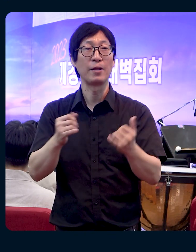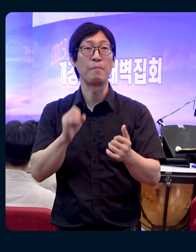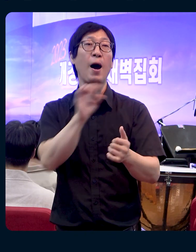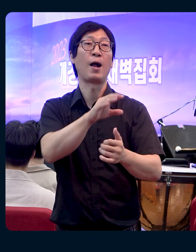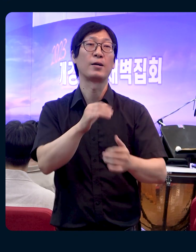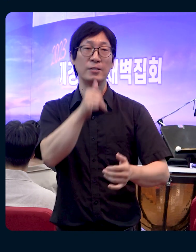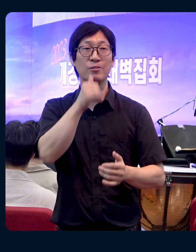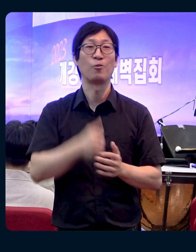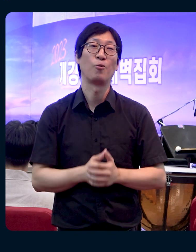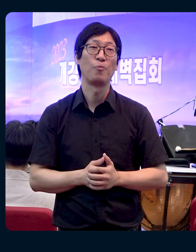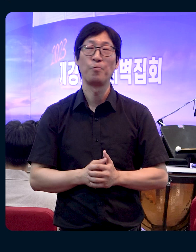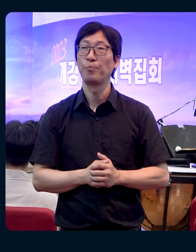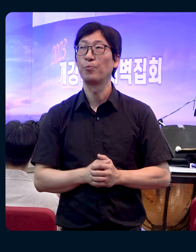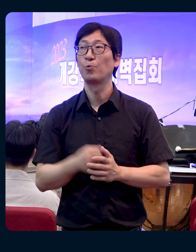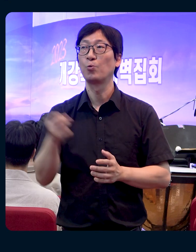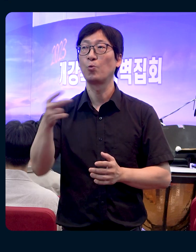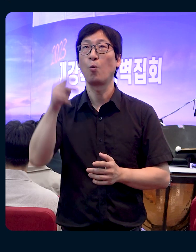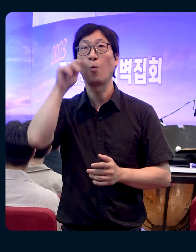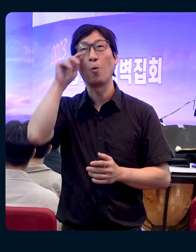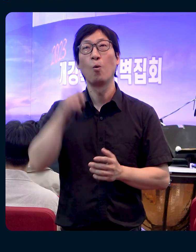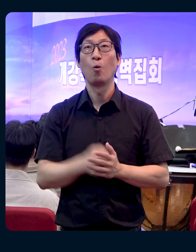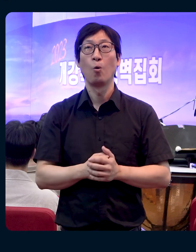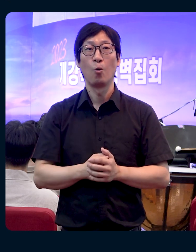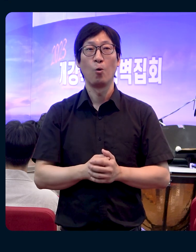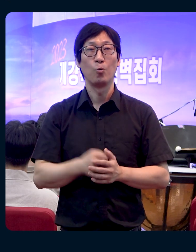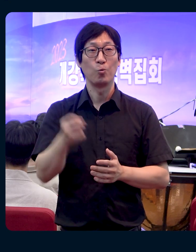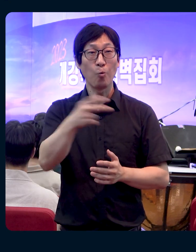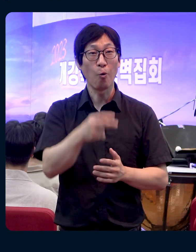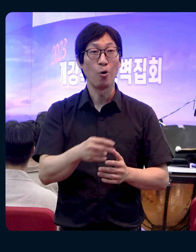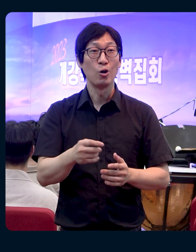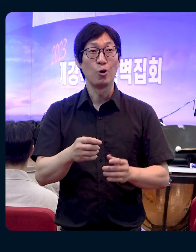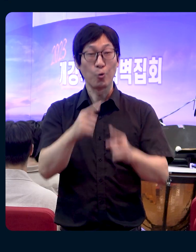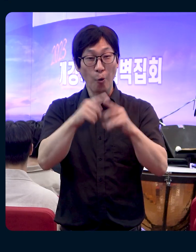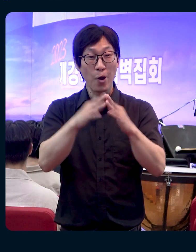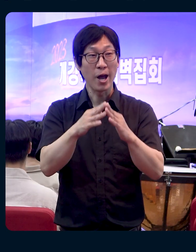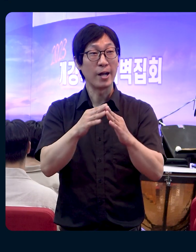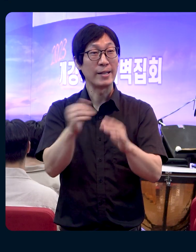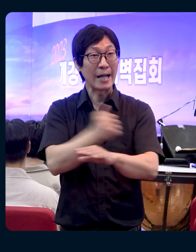그 중에 더 무서운 거예요. 장로님이라는 사람 조심해라.